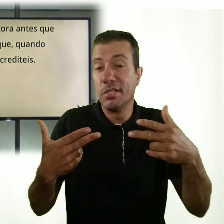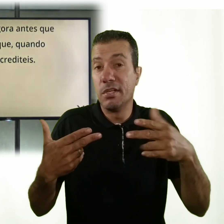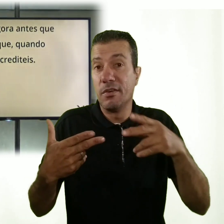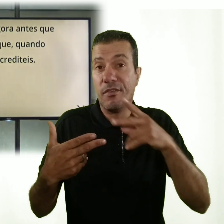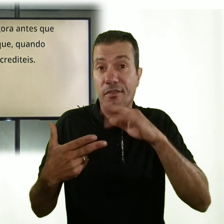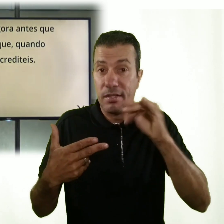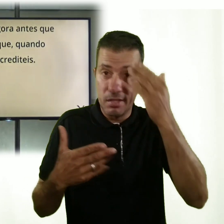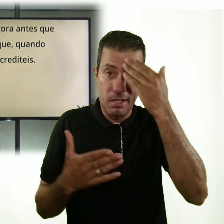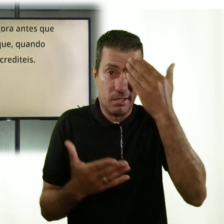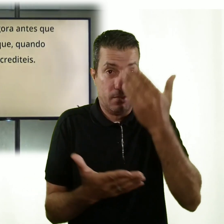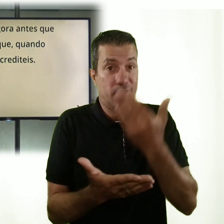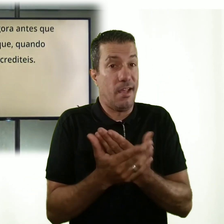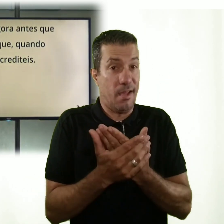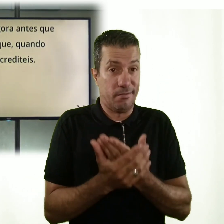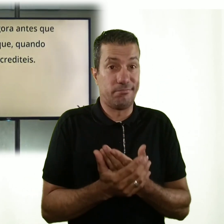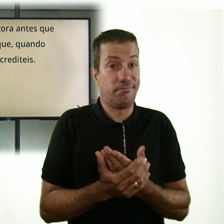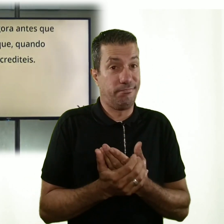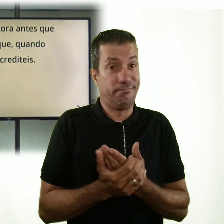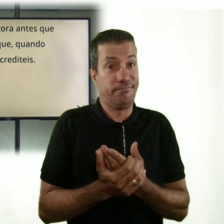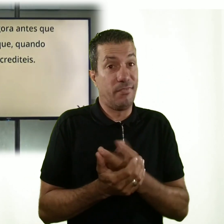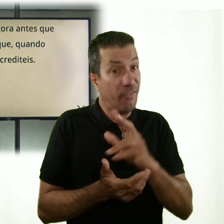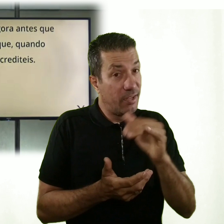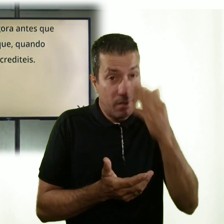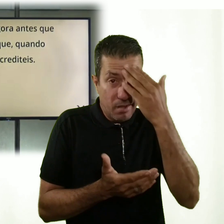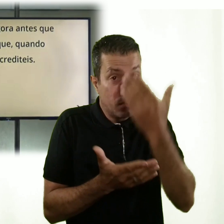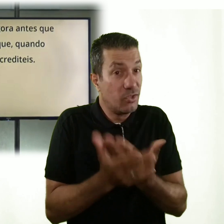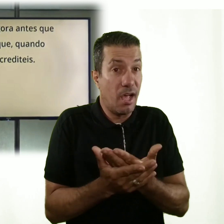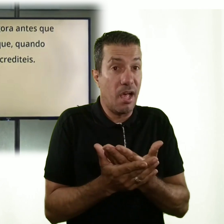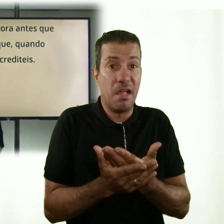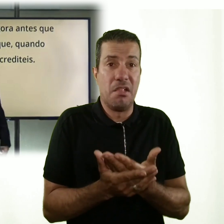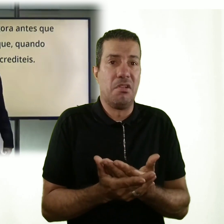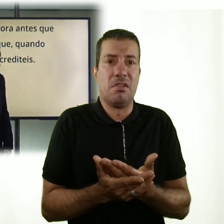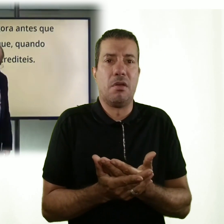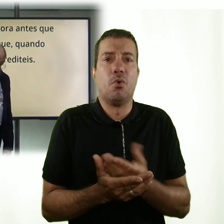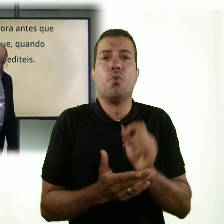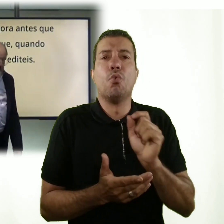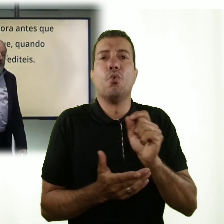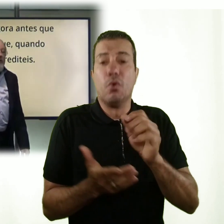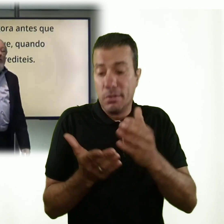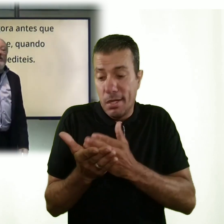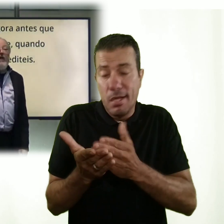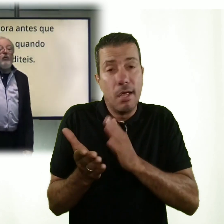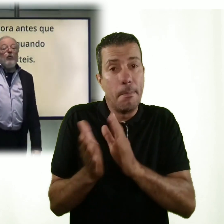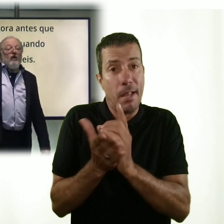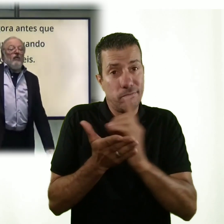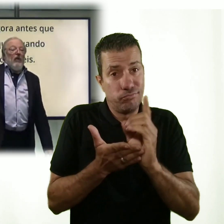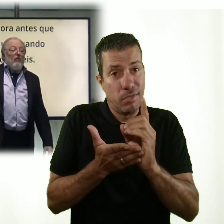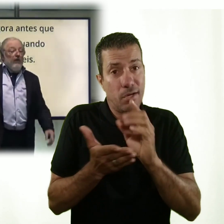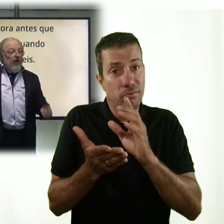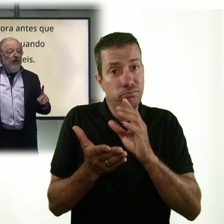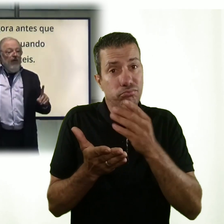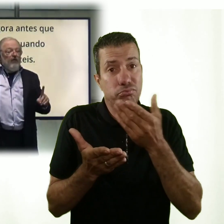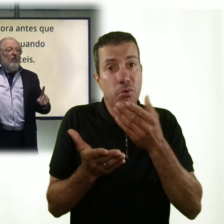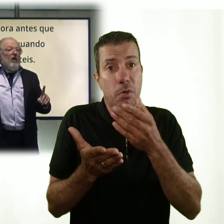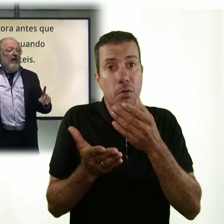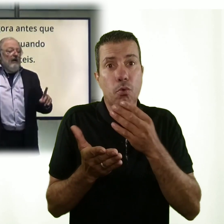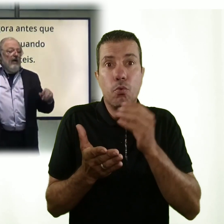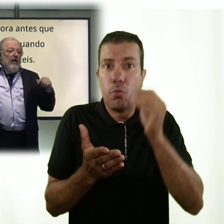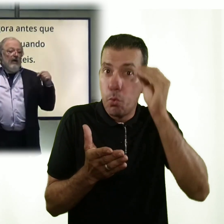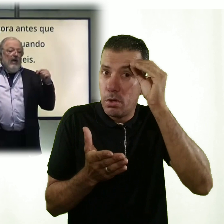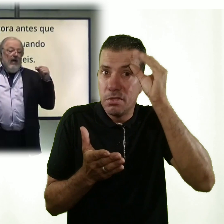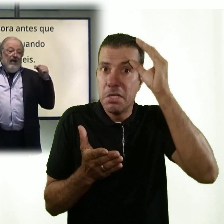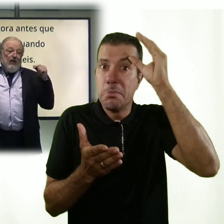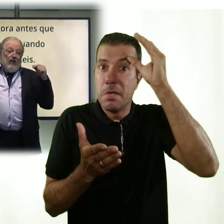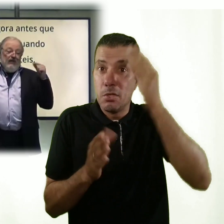em mim. Porque não dá para não acreditar nesse livro que antecipou tanto conhecimento. E eu nem falei de